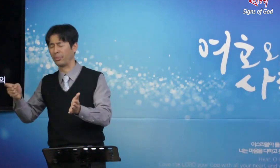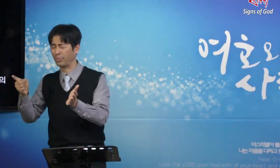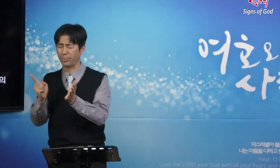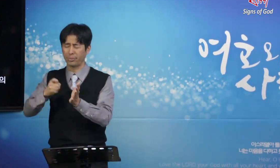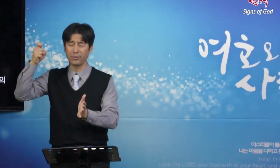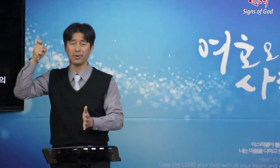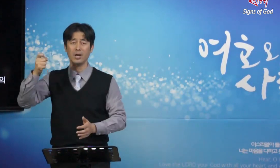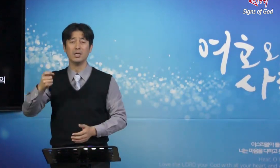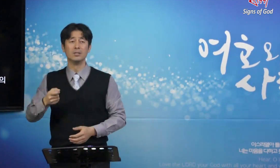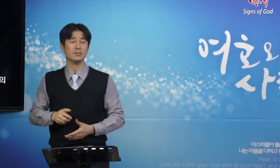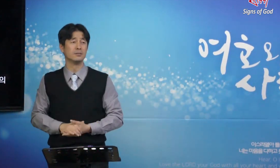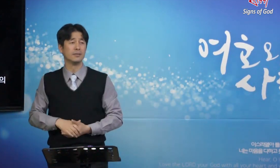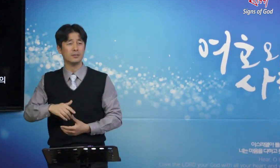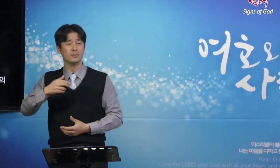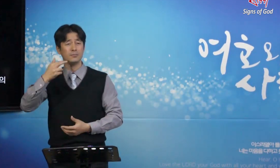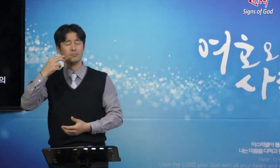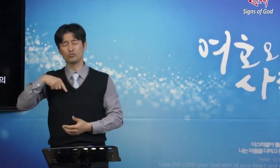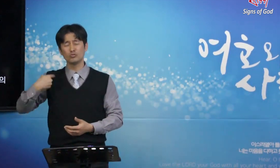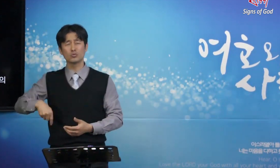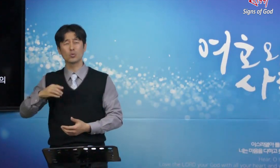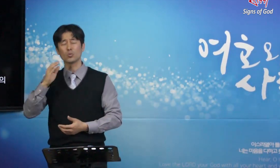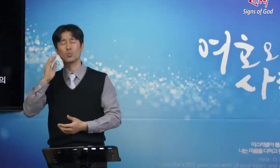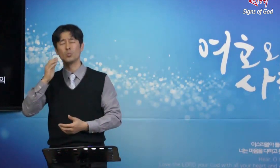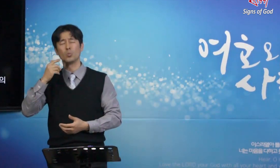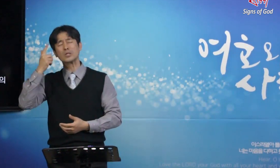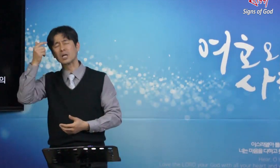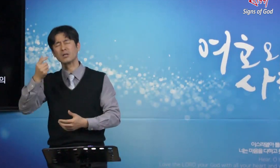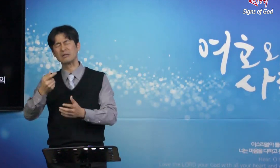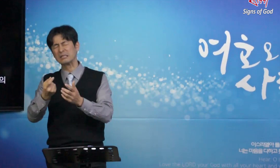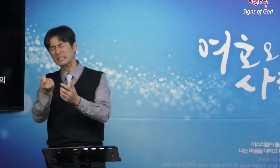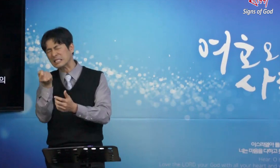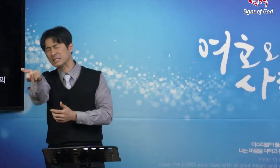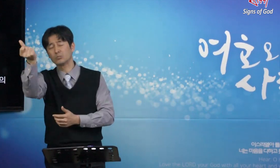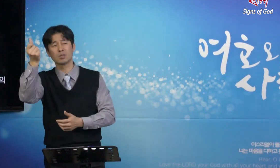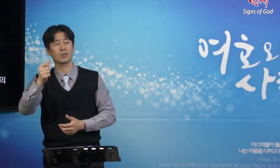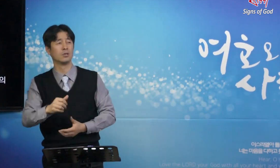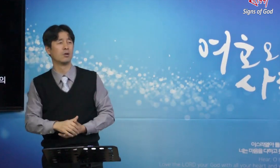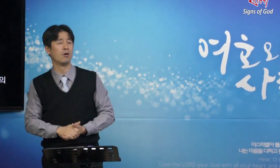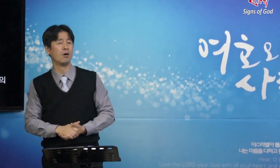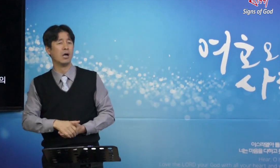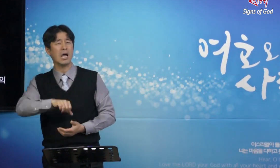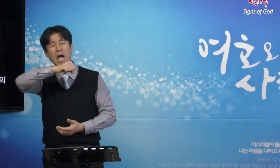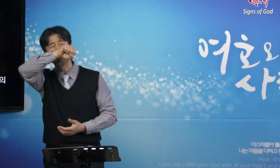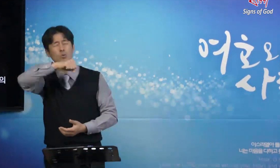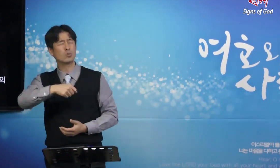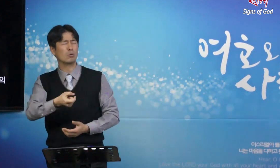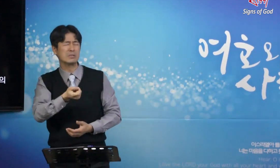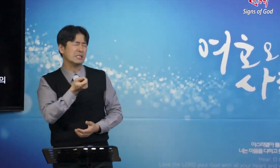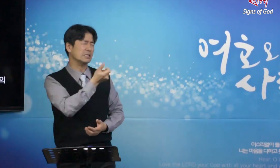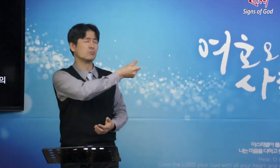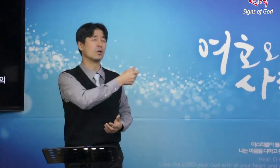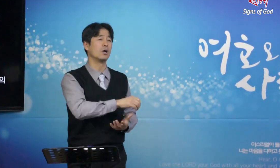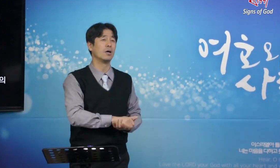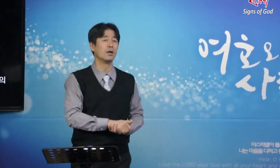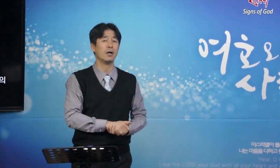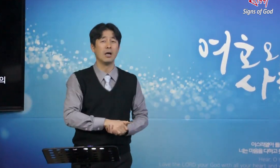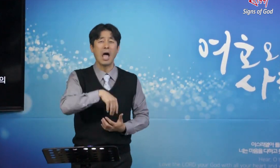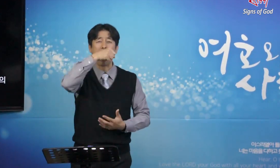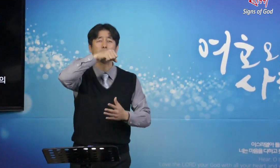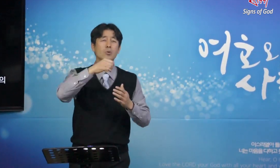사실 미국에도 목사님들이 부족하고 이제 많은 곳에 목사님들이